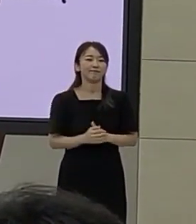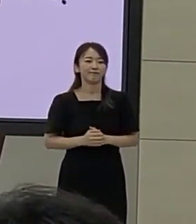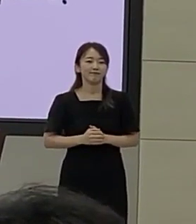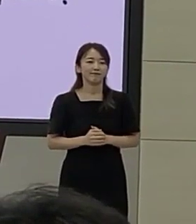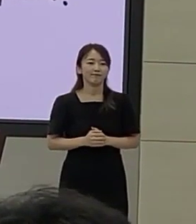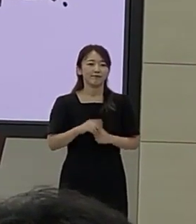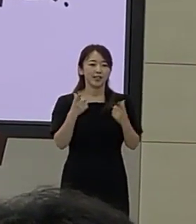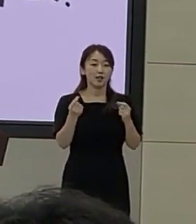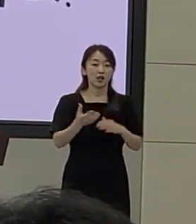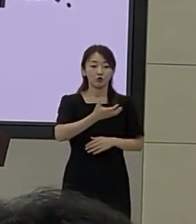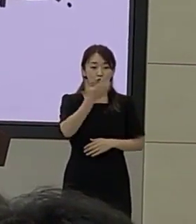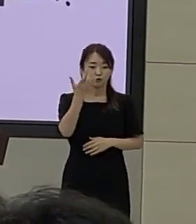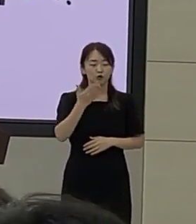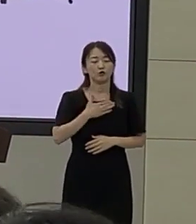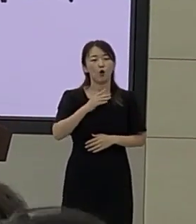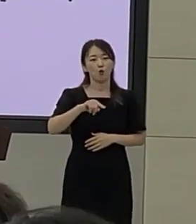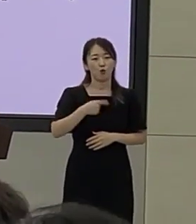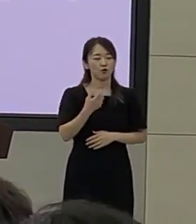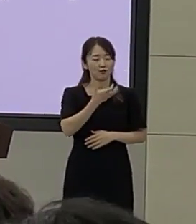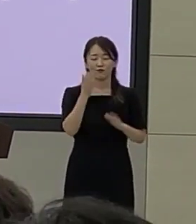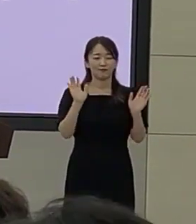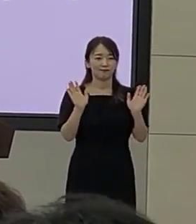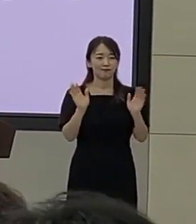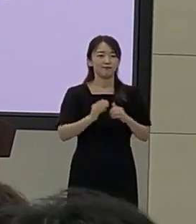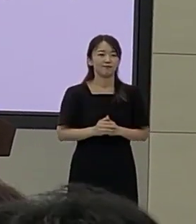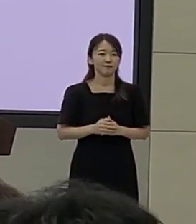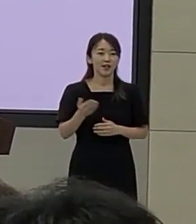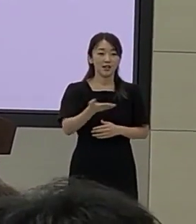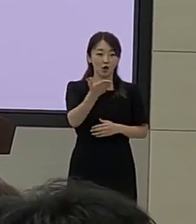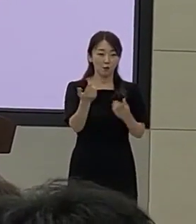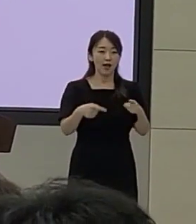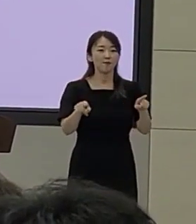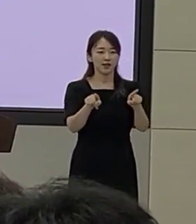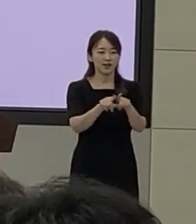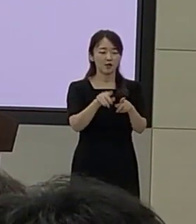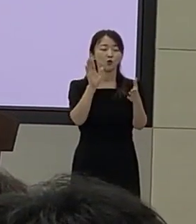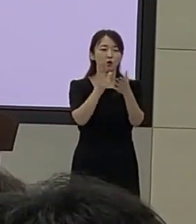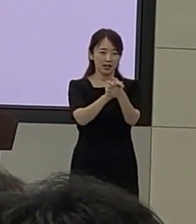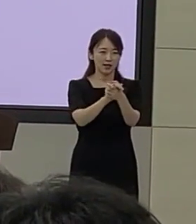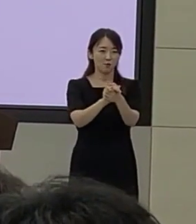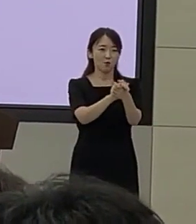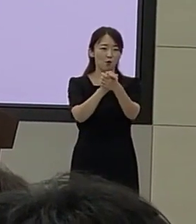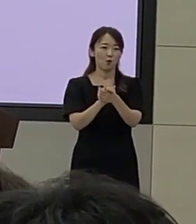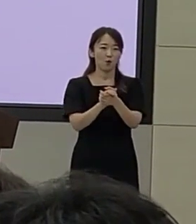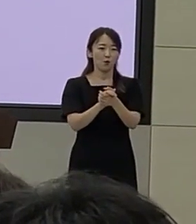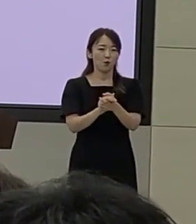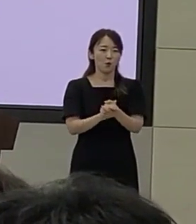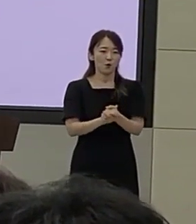만들겠습니다. 이러한 꿈은 저 혼자만이 아니라 여러분들과 함께 손을